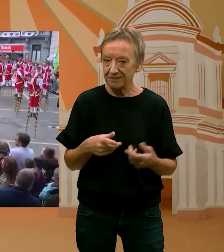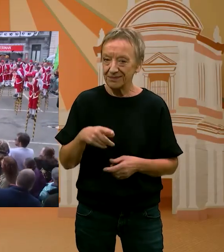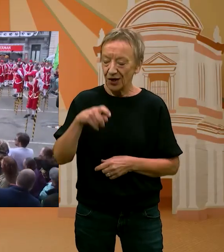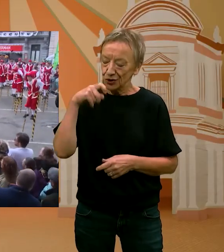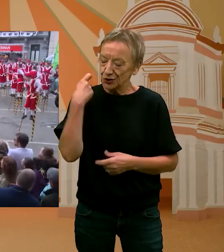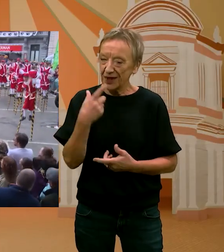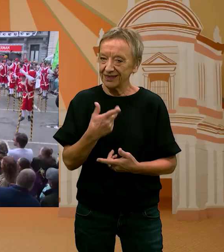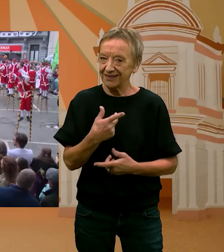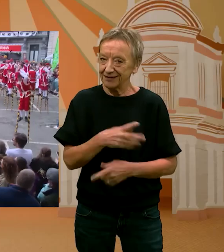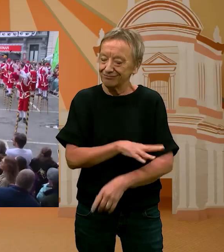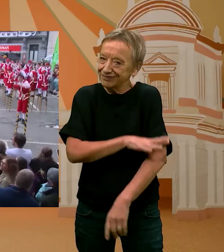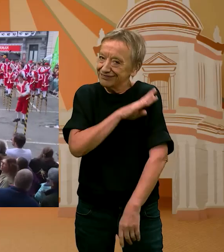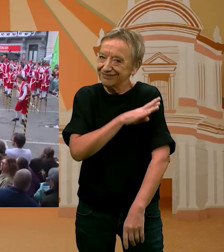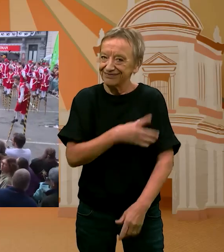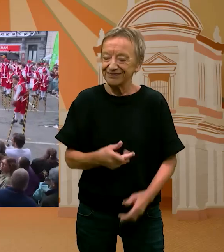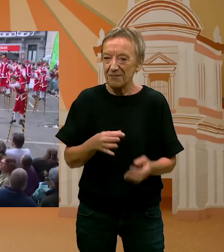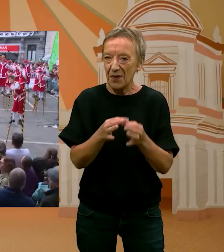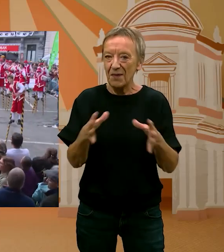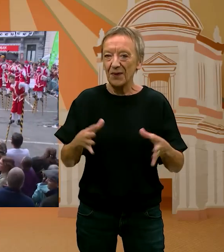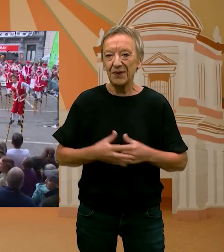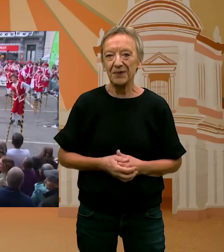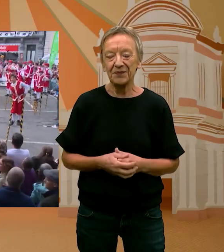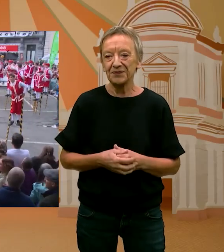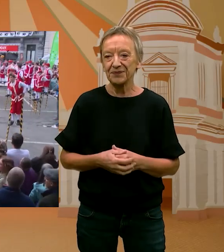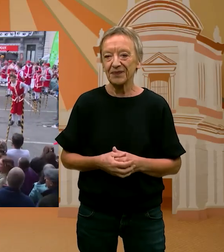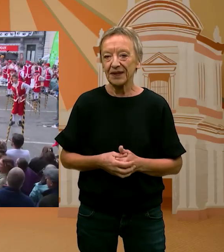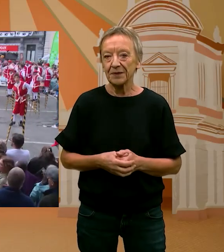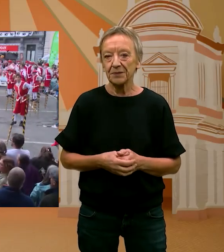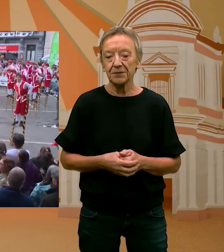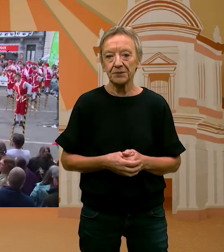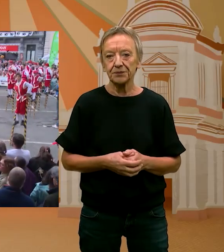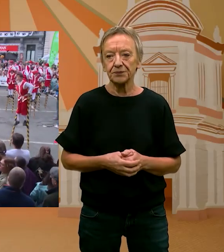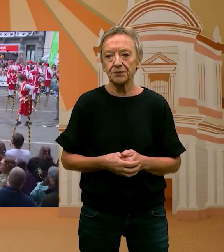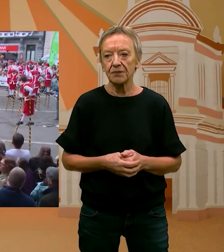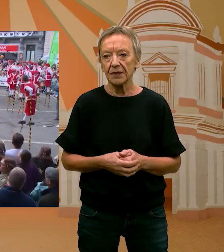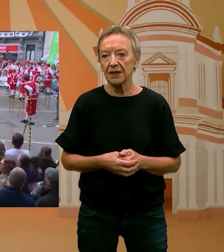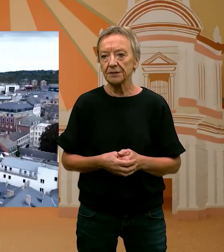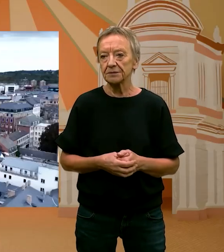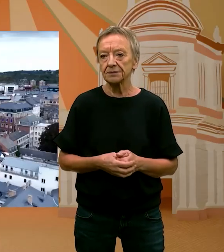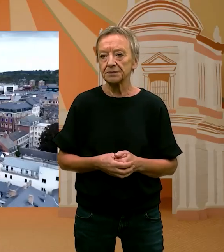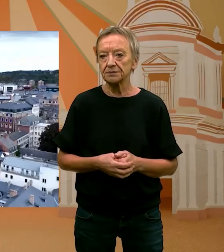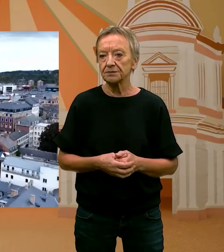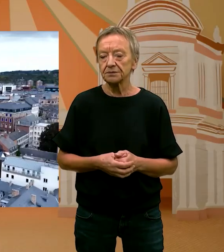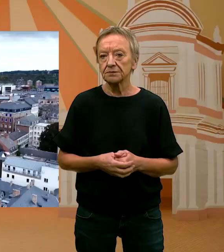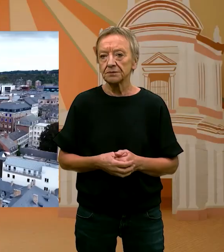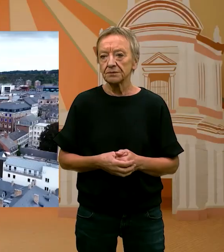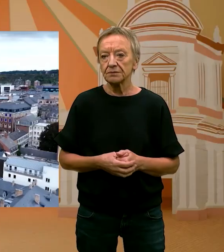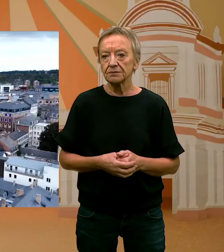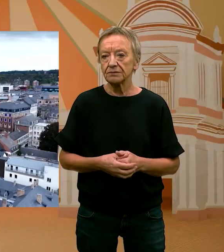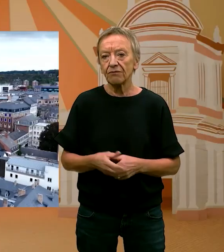fou. C'est le moment de folklore qui fait vraiment du bien. Alors Alice, avant le lever des drapeaux qui va marquer le début du combat, on va marquer une minute de silence en